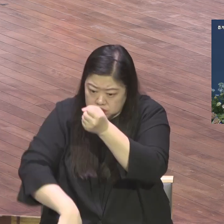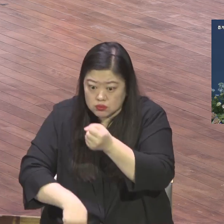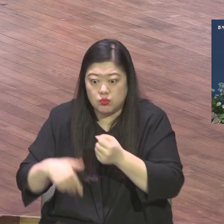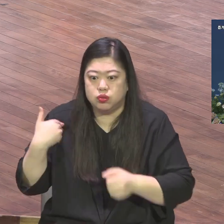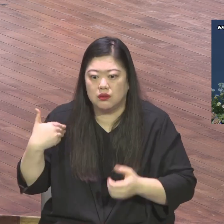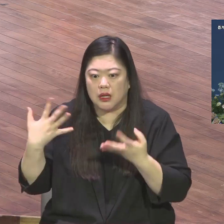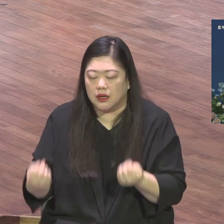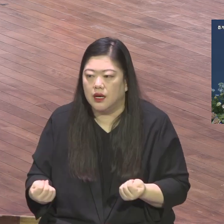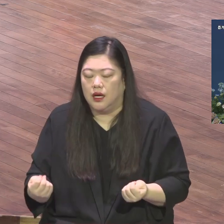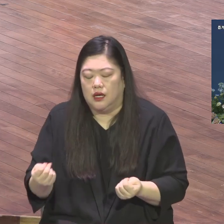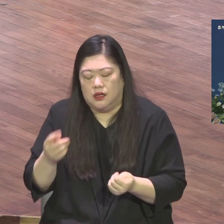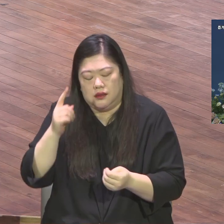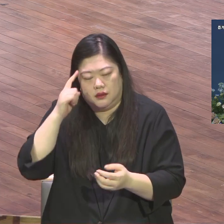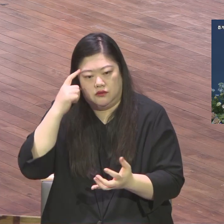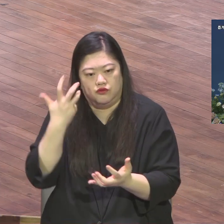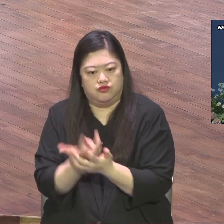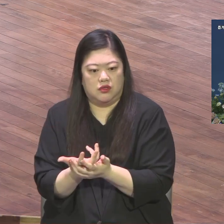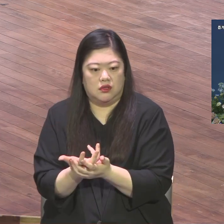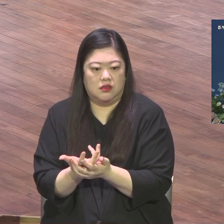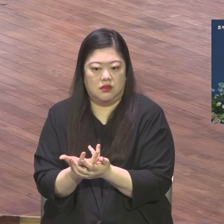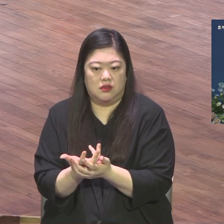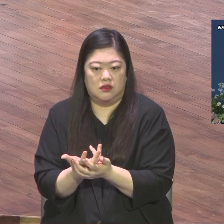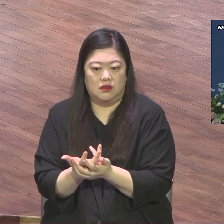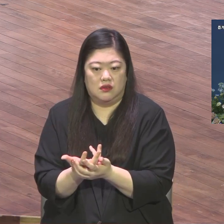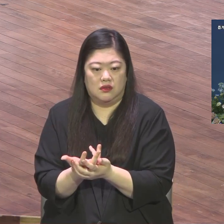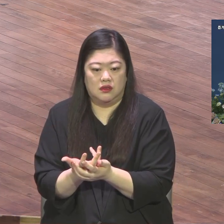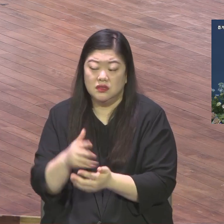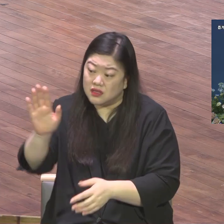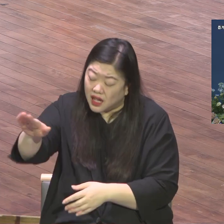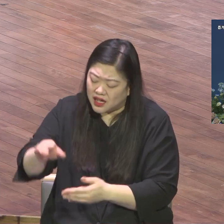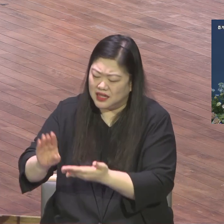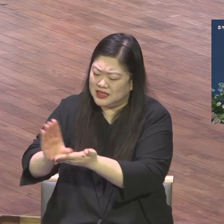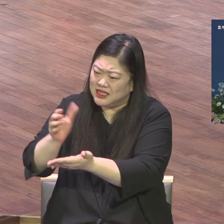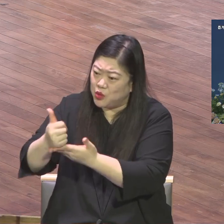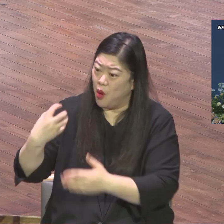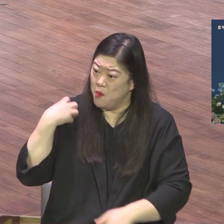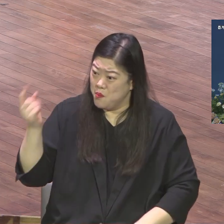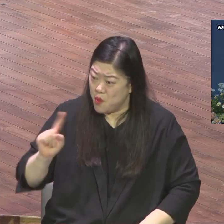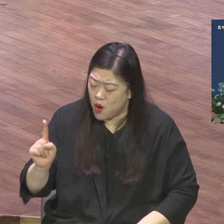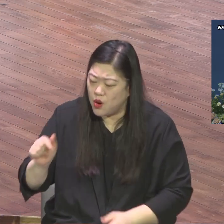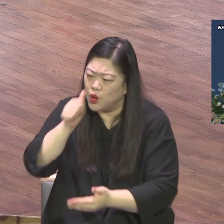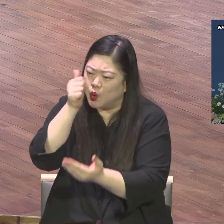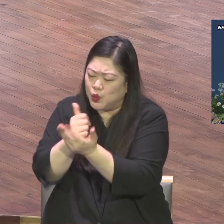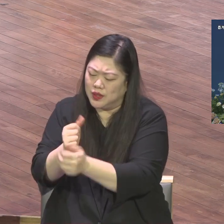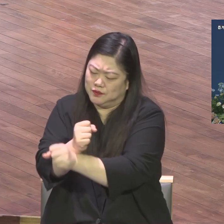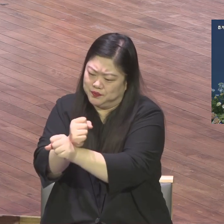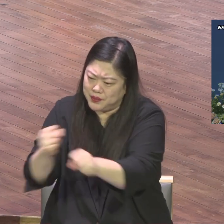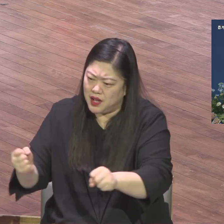예수를 하나님께서 살리셨고 자신들이 이 일의 증인이다.